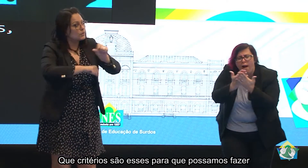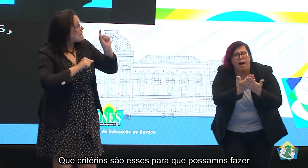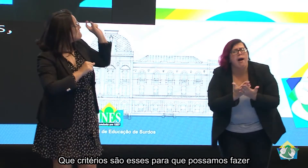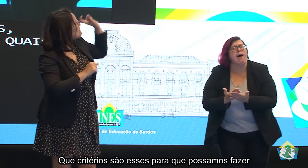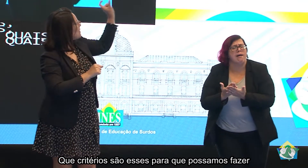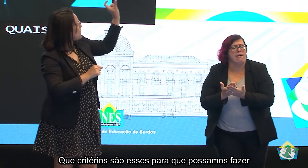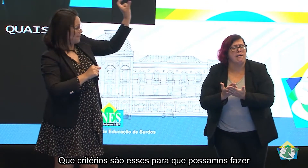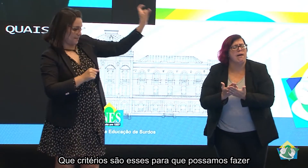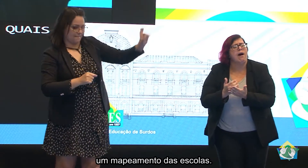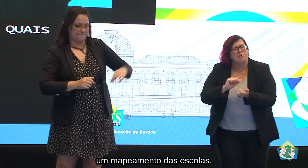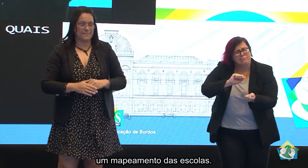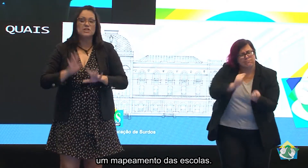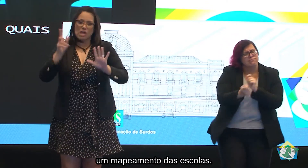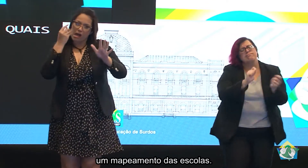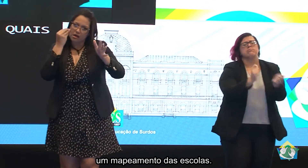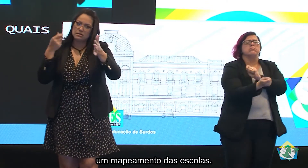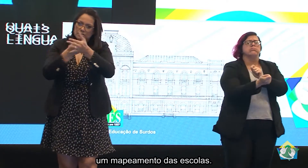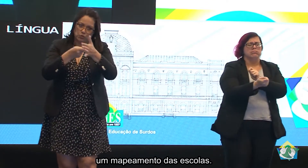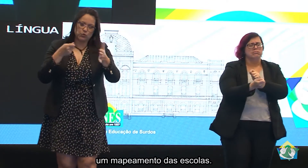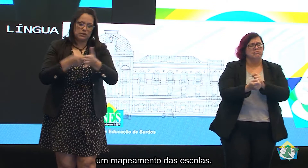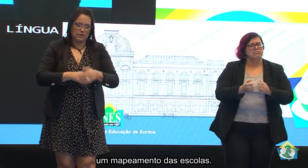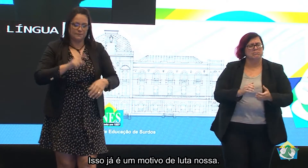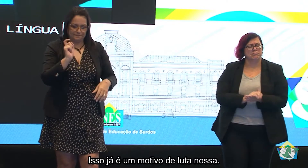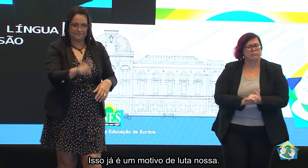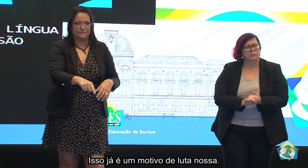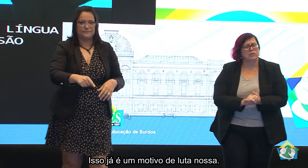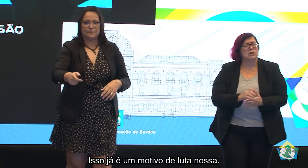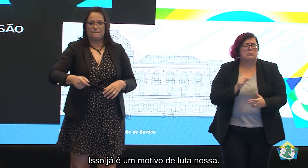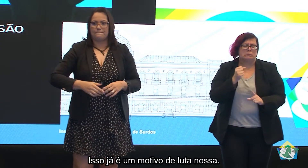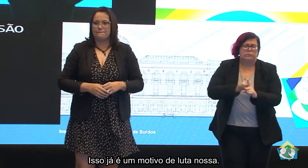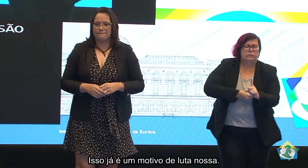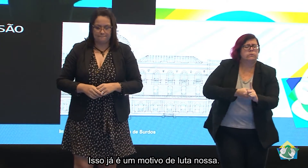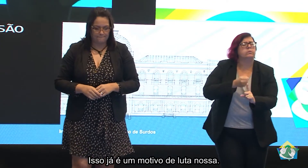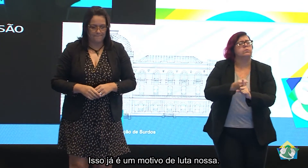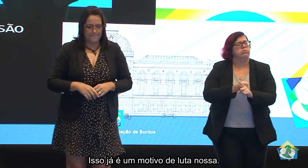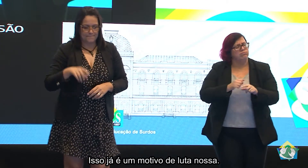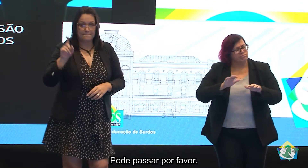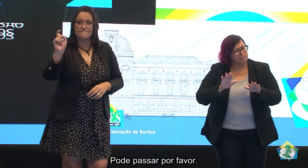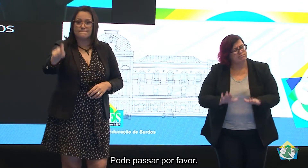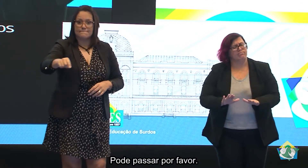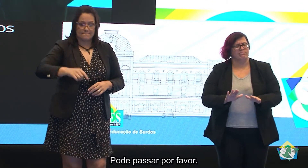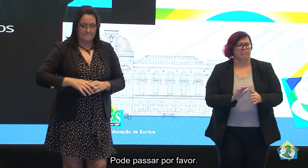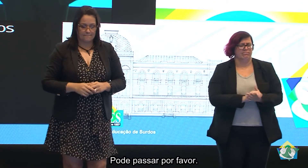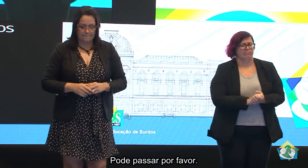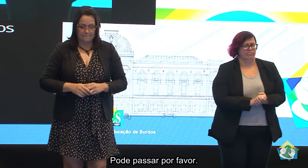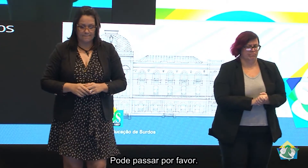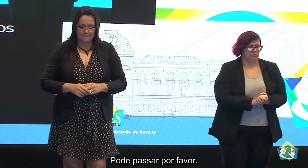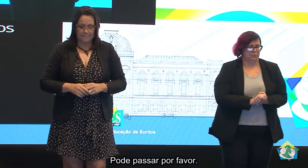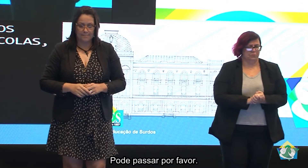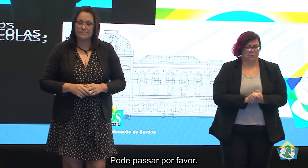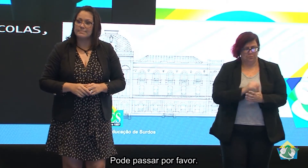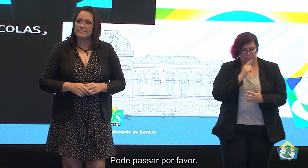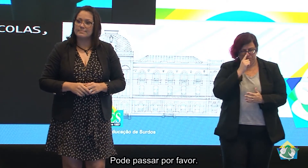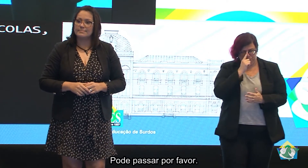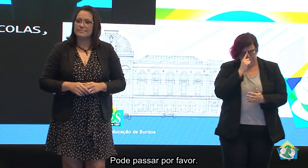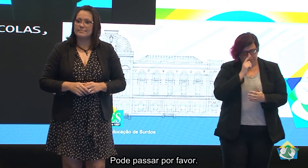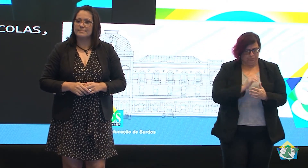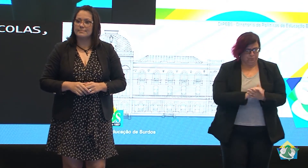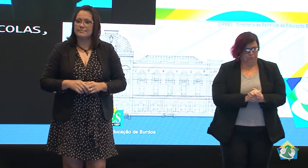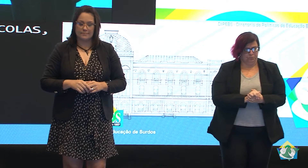para que nós possamos fazer um mapeamento das escolas? Isso já é um motivo de luta nossa. Pode passar, por